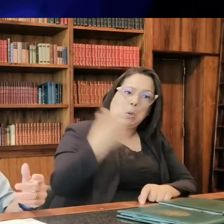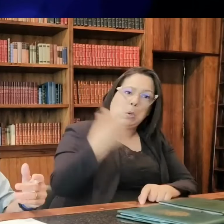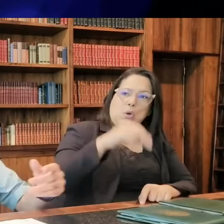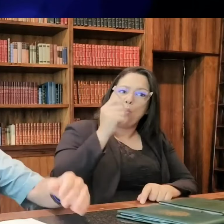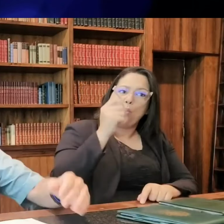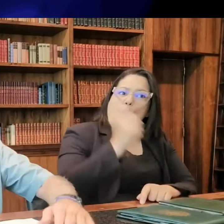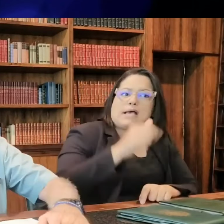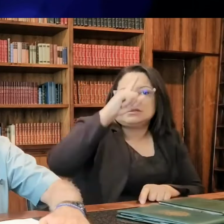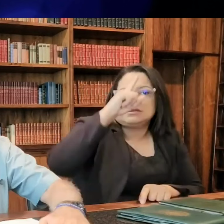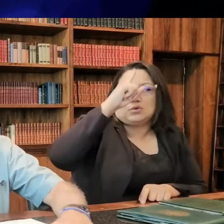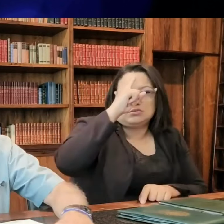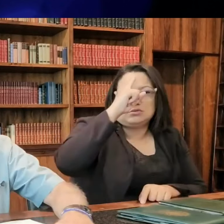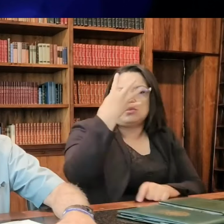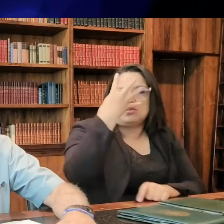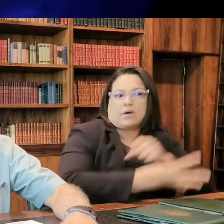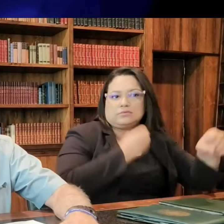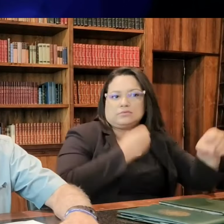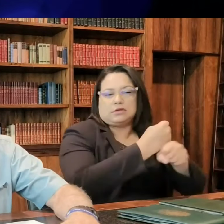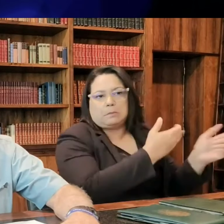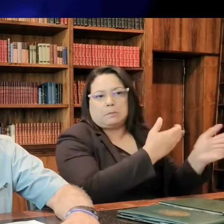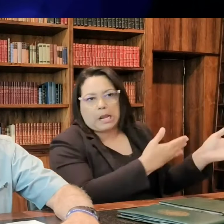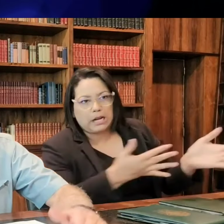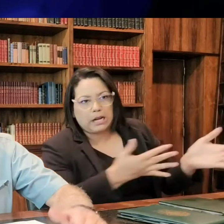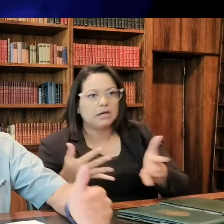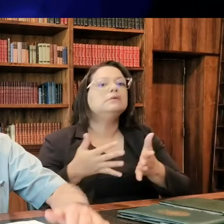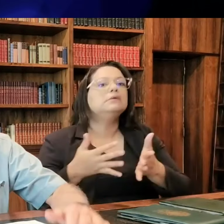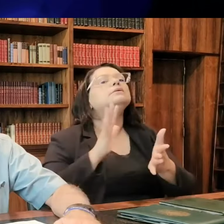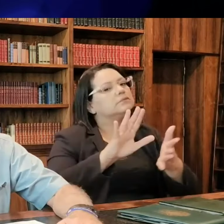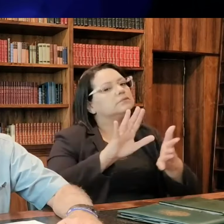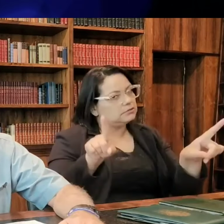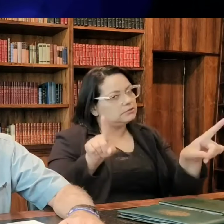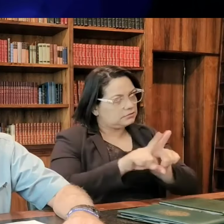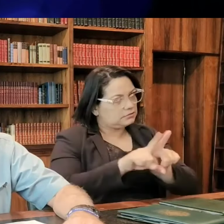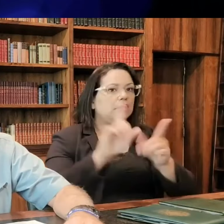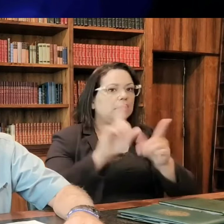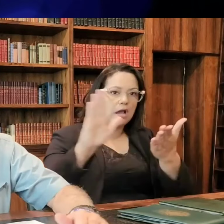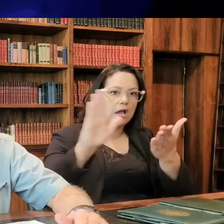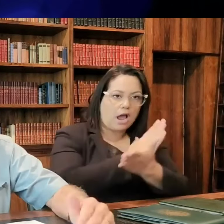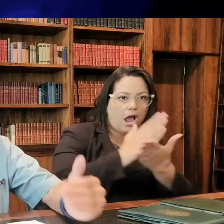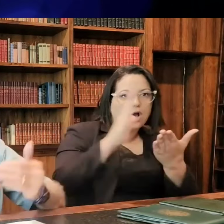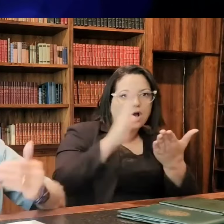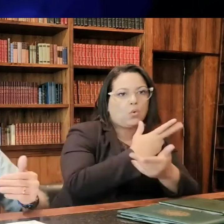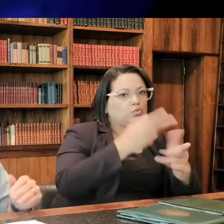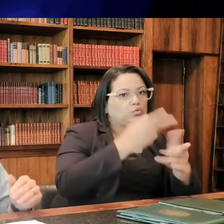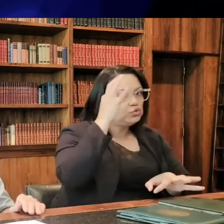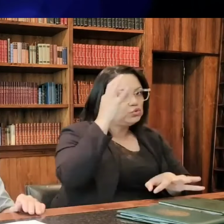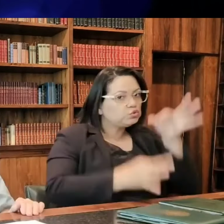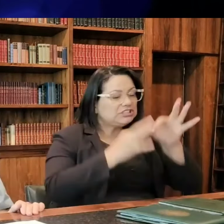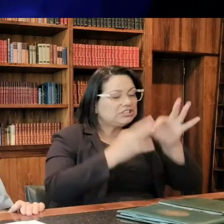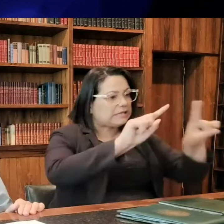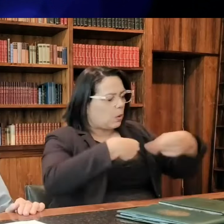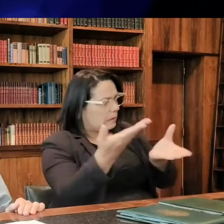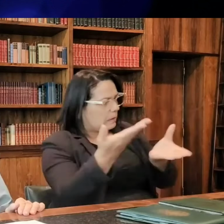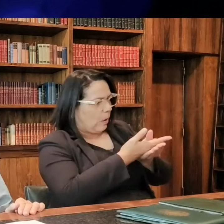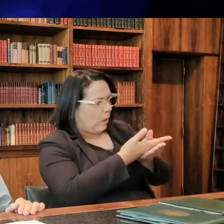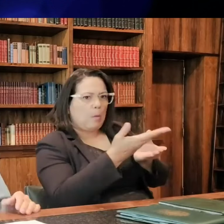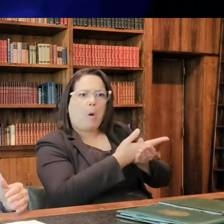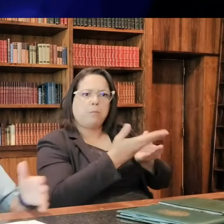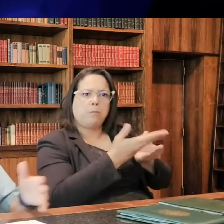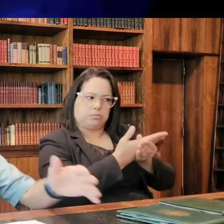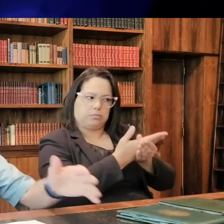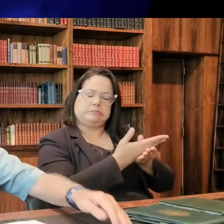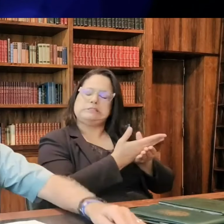4 anos. Né? Também certas medidas judiciais contra a gente. Né? Mas